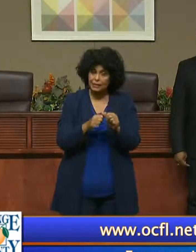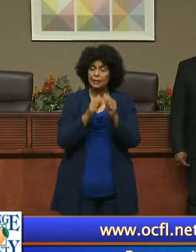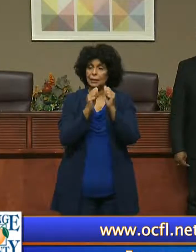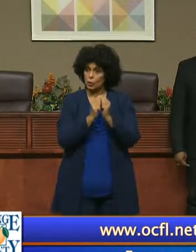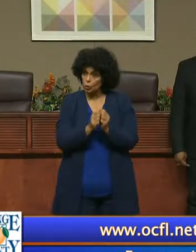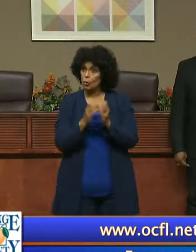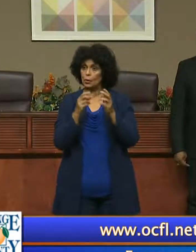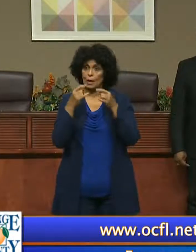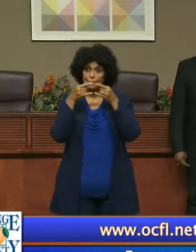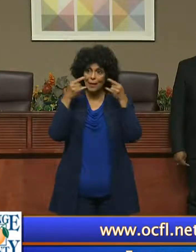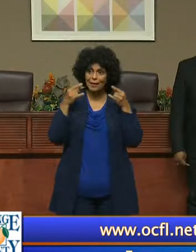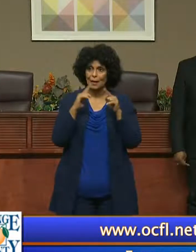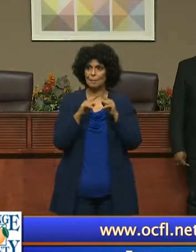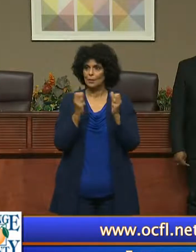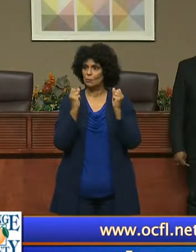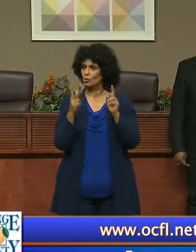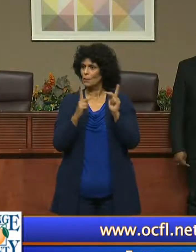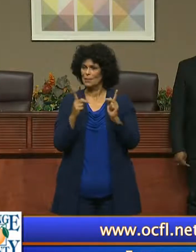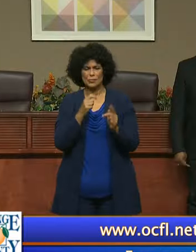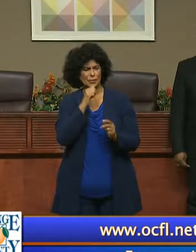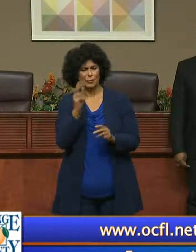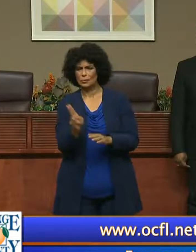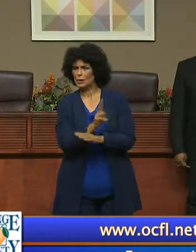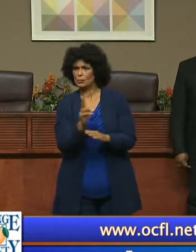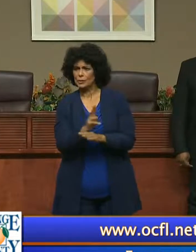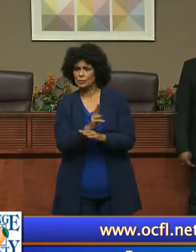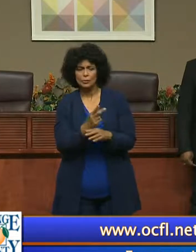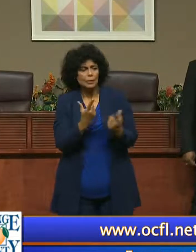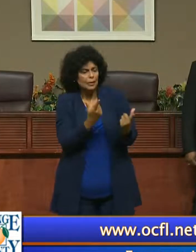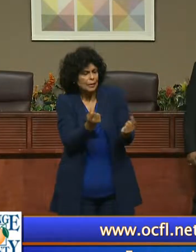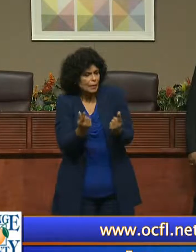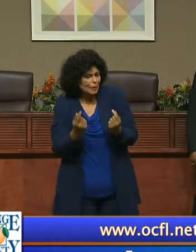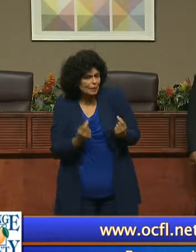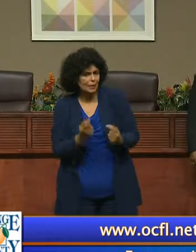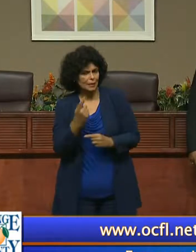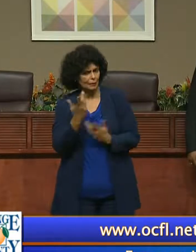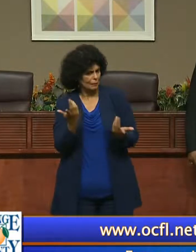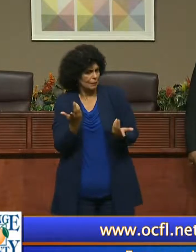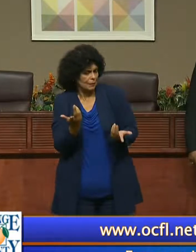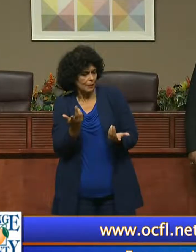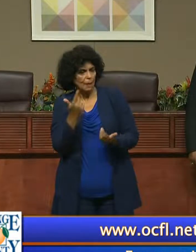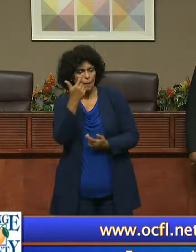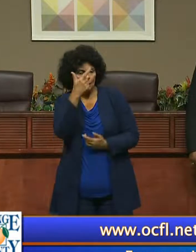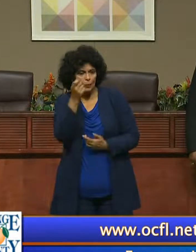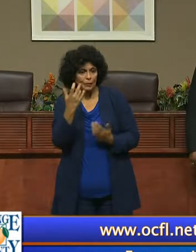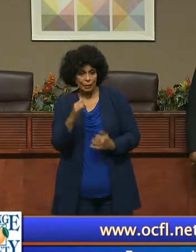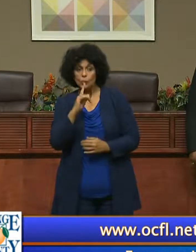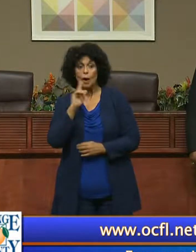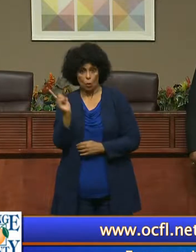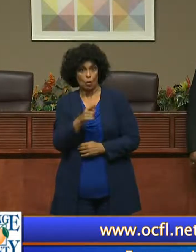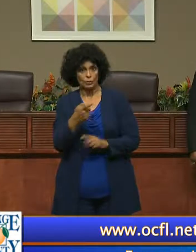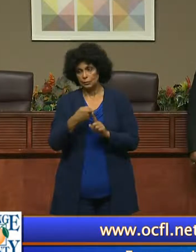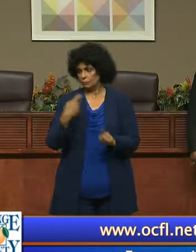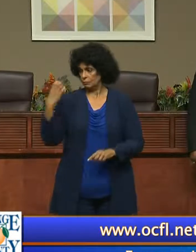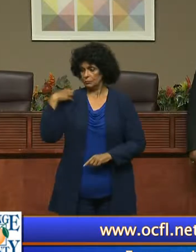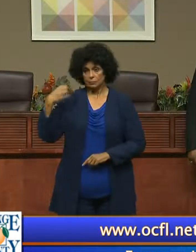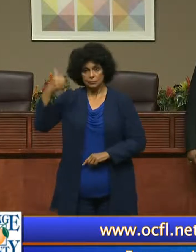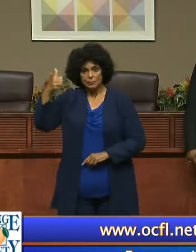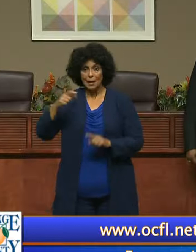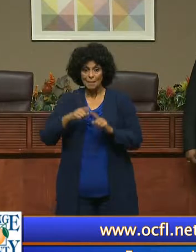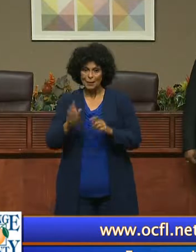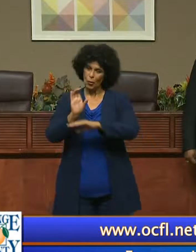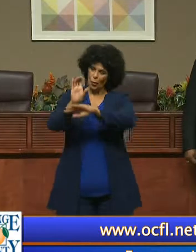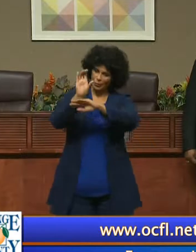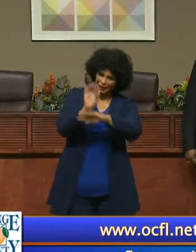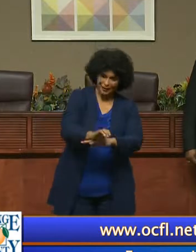Pero hay muchas personas en realidad que no la están usando. ¿Qué se va a hacer en relación a esto? Porque es una orden ejecutiva, pero tampoco se puede obligar ni